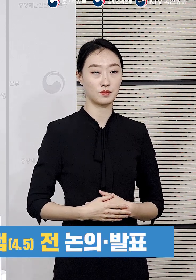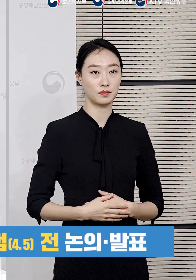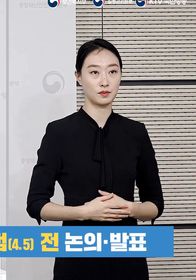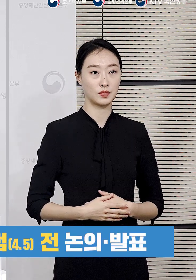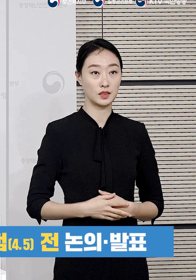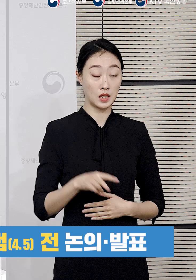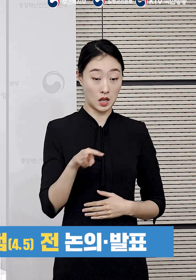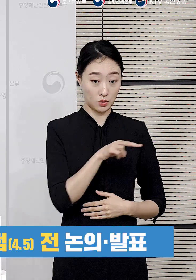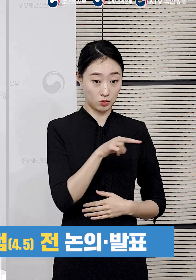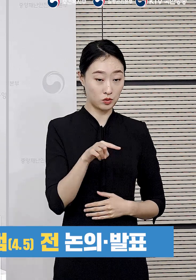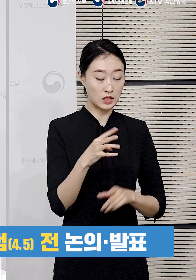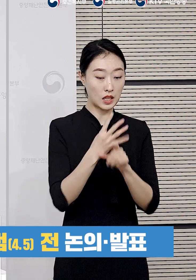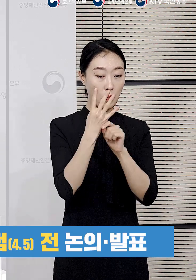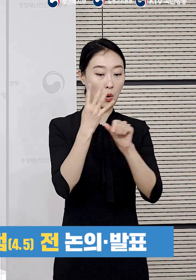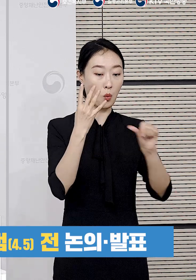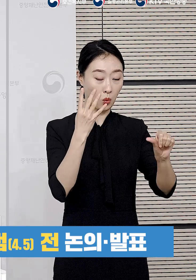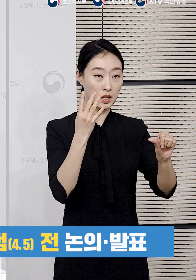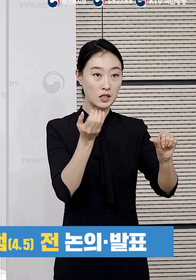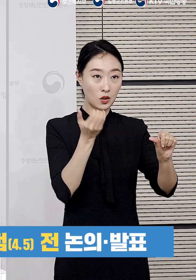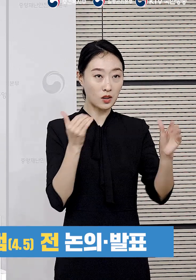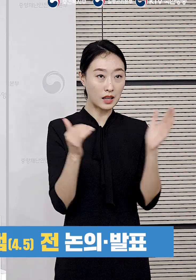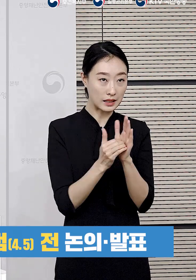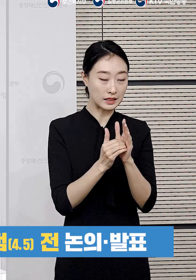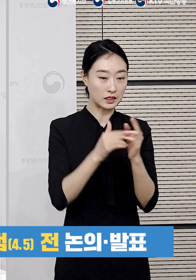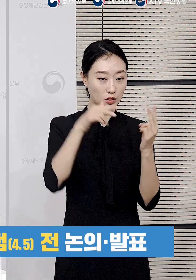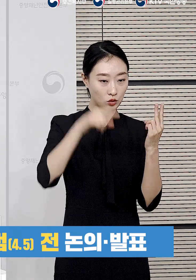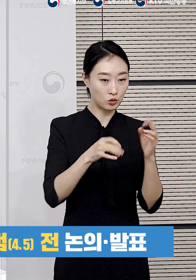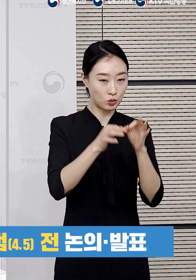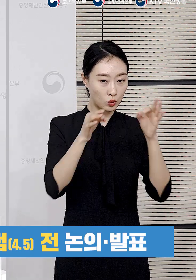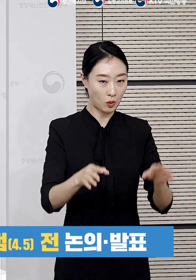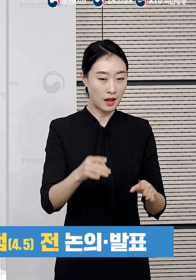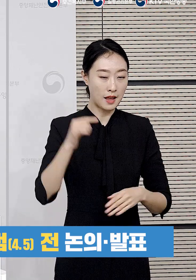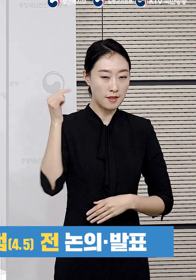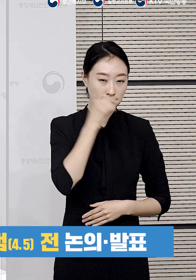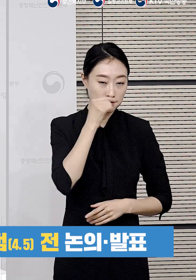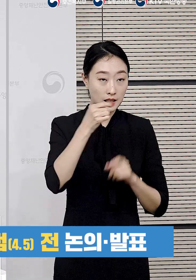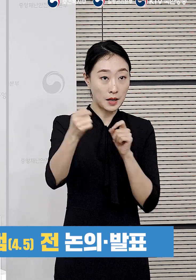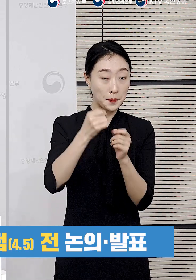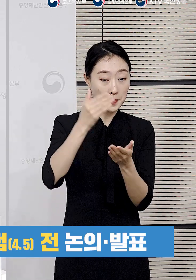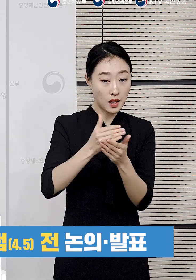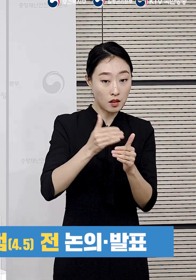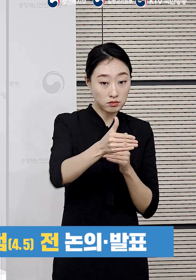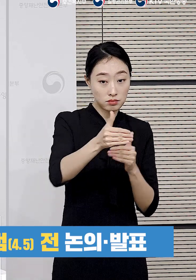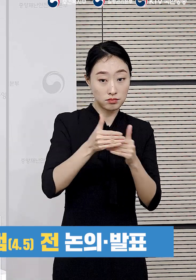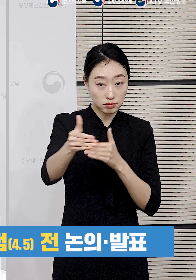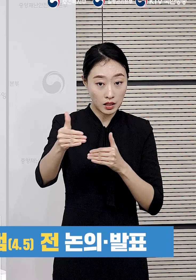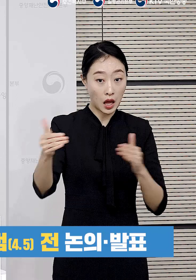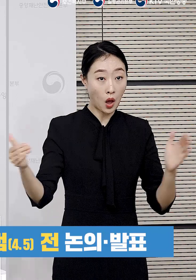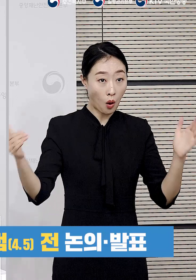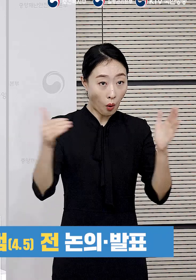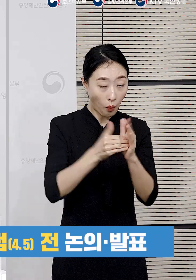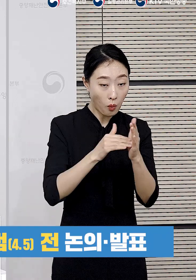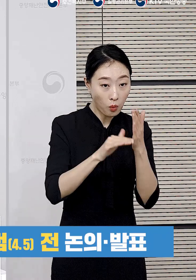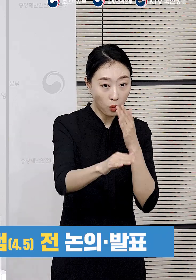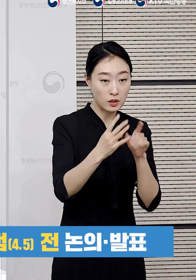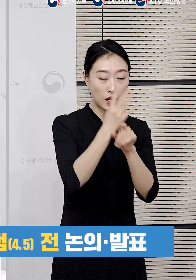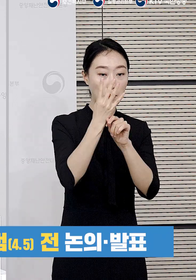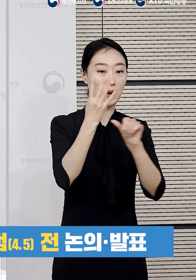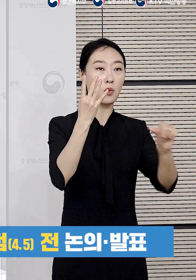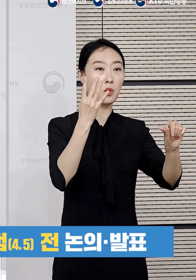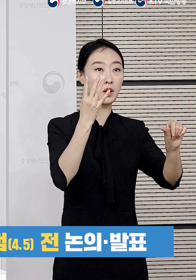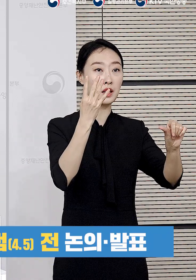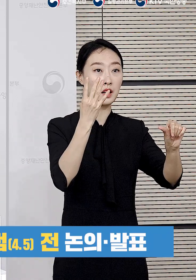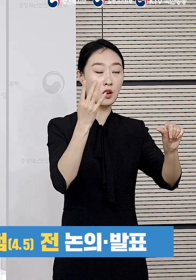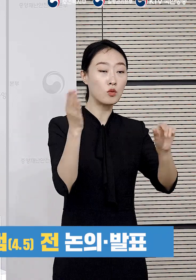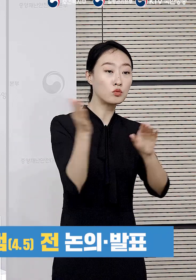아무래도 4월 5일이라는 강화된 사회적 거리두기가 종료되는 시점 전에 그러한 계획들이 발표가 되어서